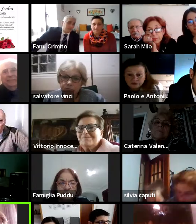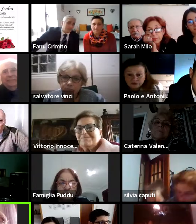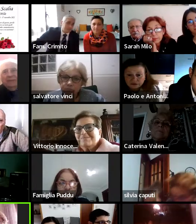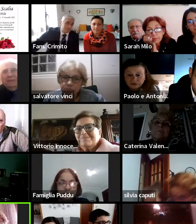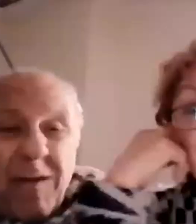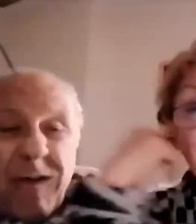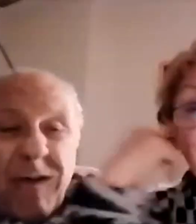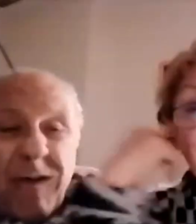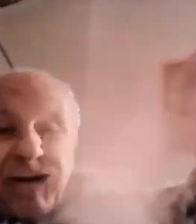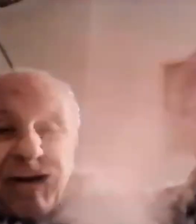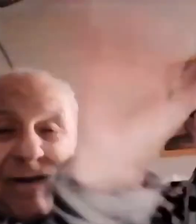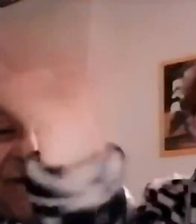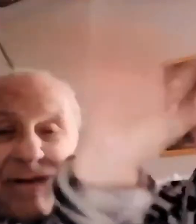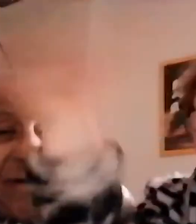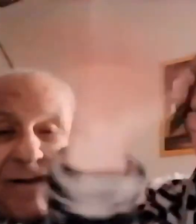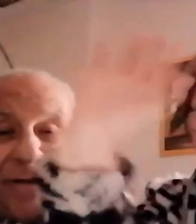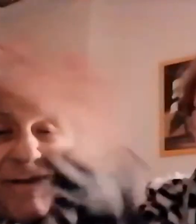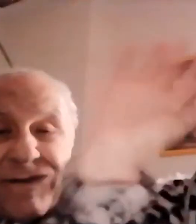Albano